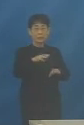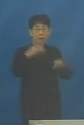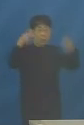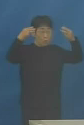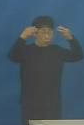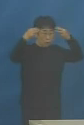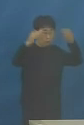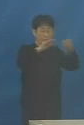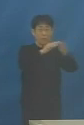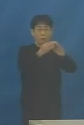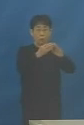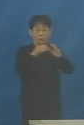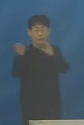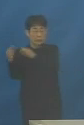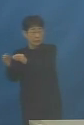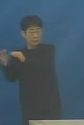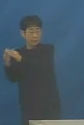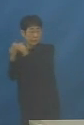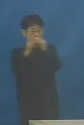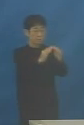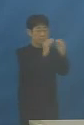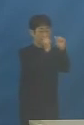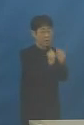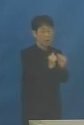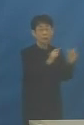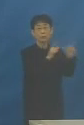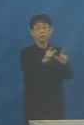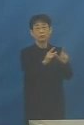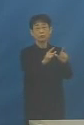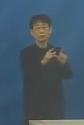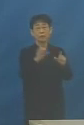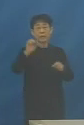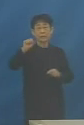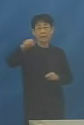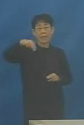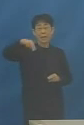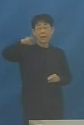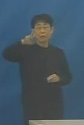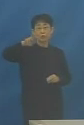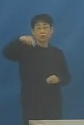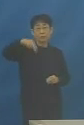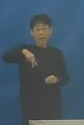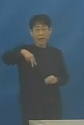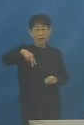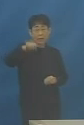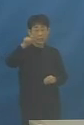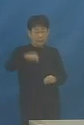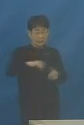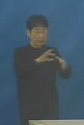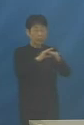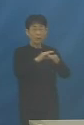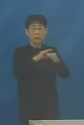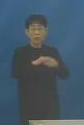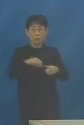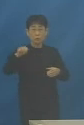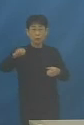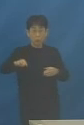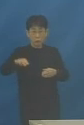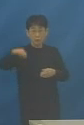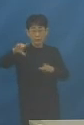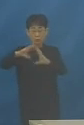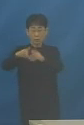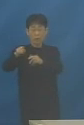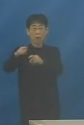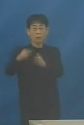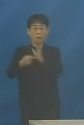てえーまぁこうしたサウナに関わっておられますまたあのこの世界では有名な方でございまし